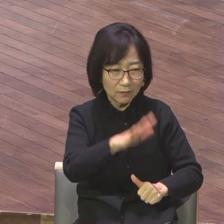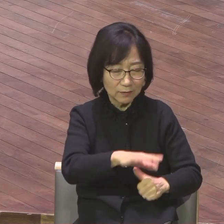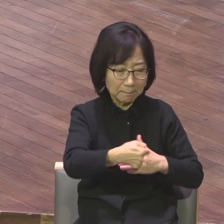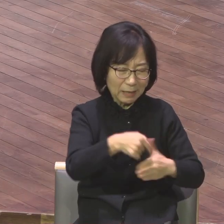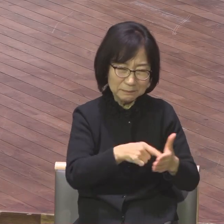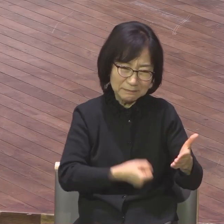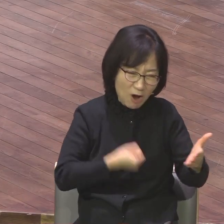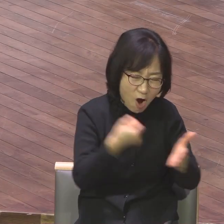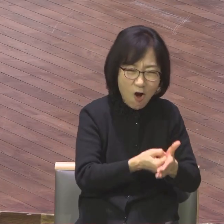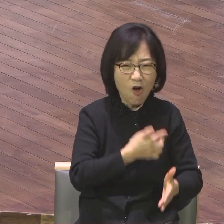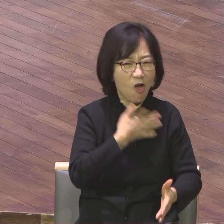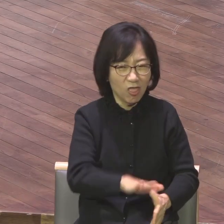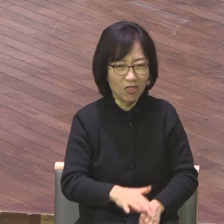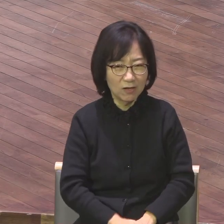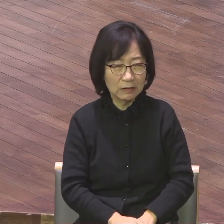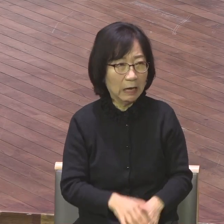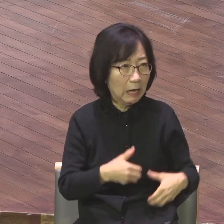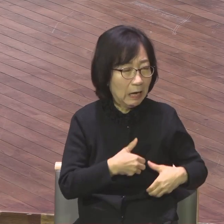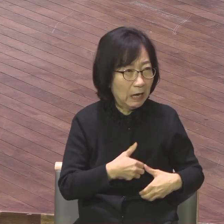없어.